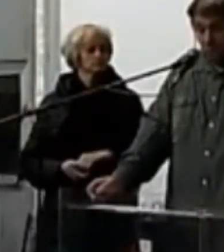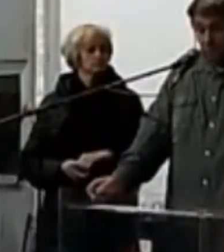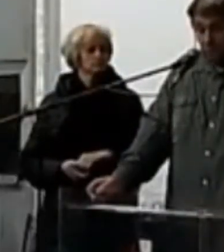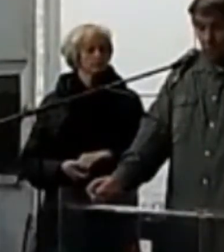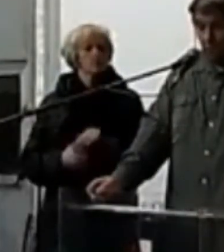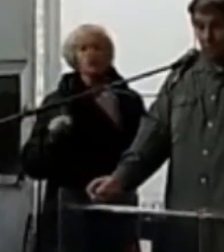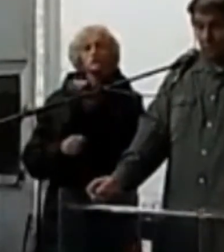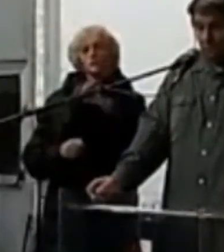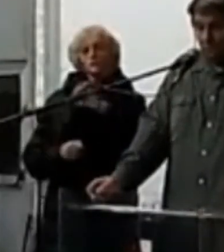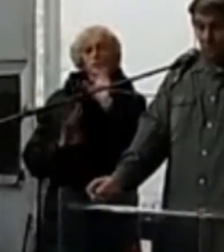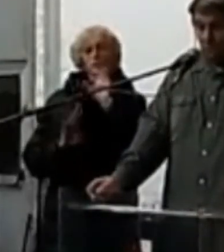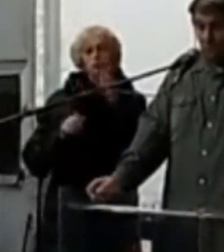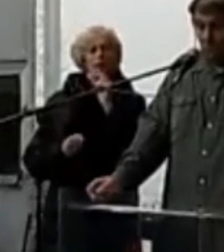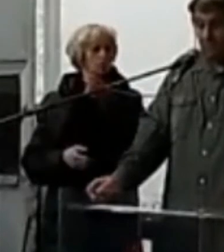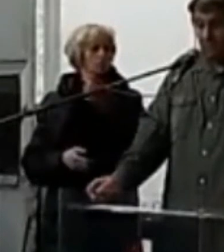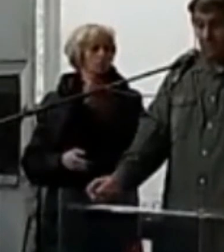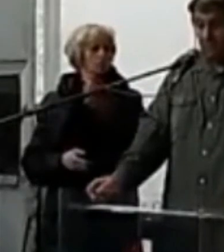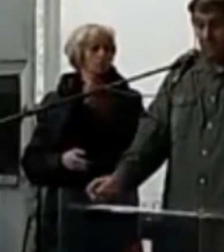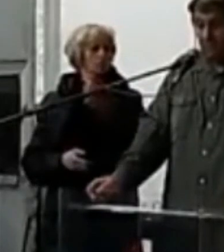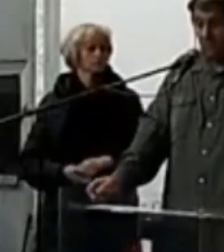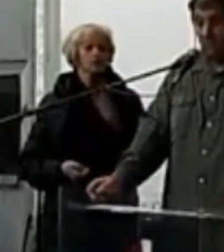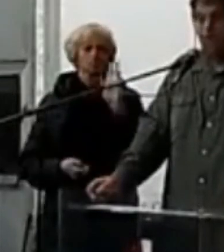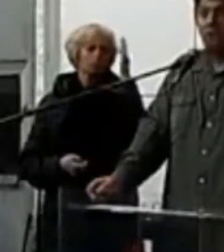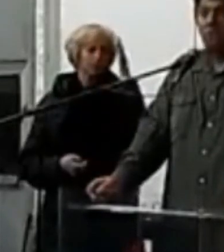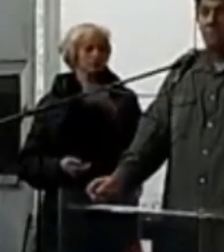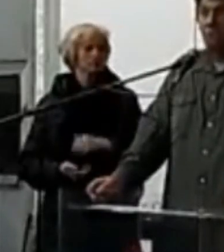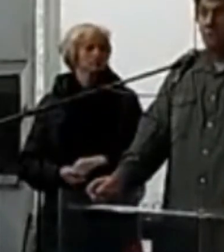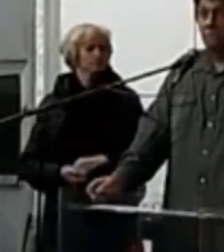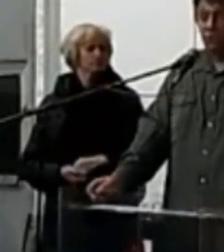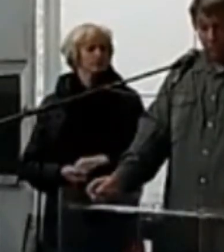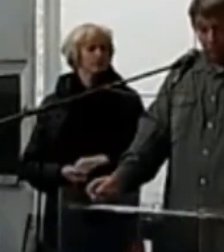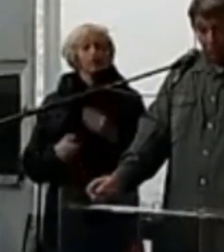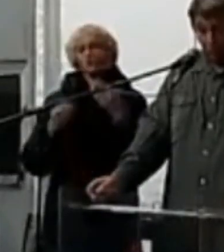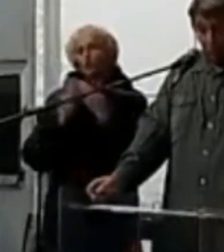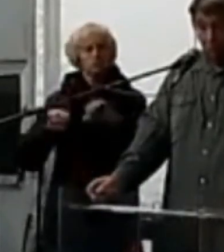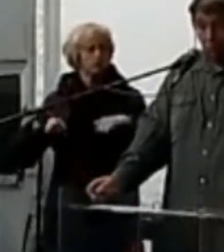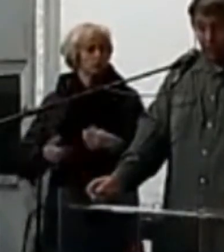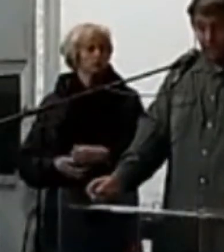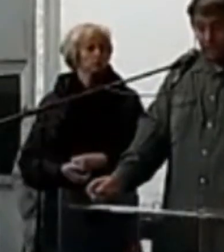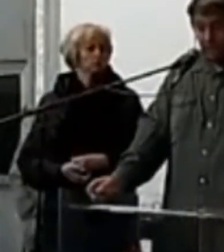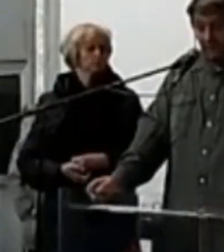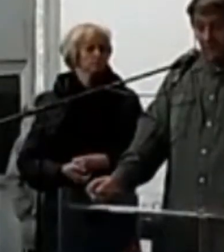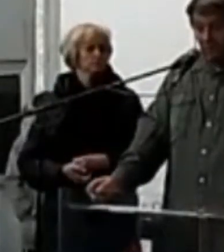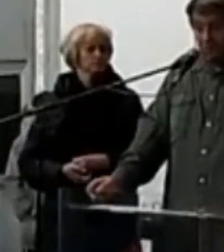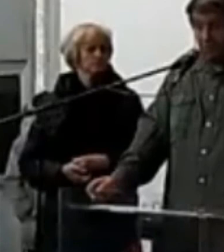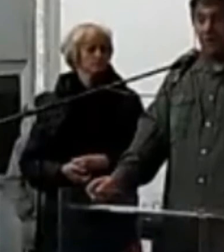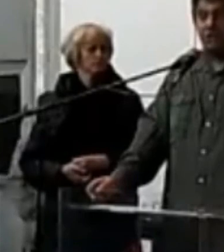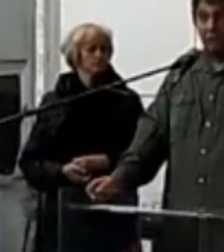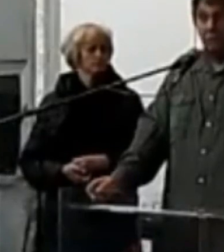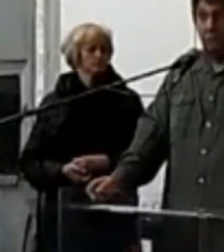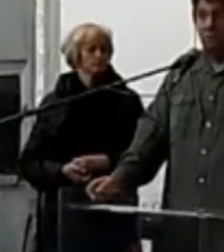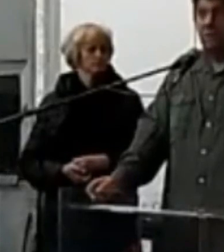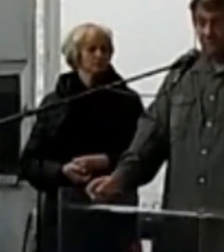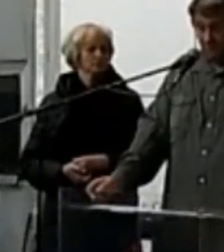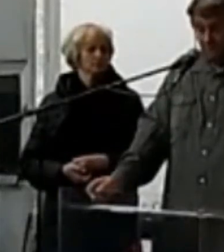ima odgovor koliko je dobro se brinuti o jednom novom životu. Uživate. A ako osjetite